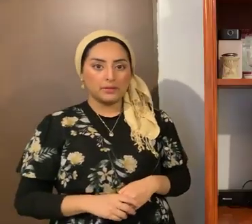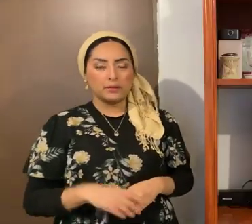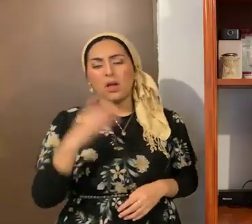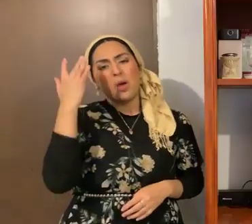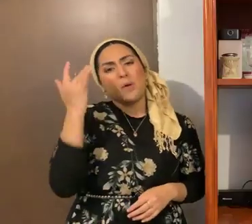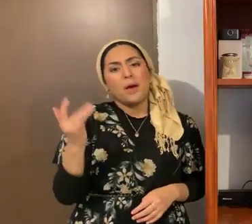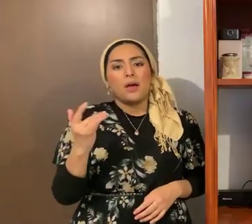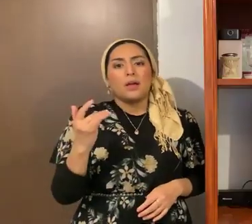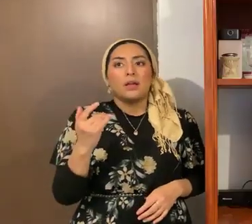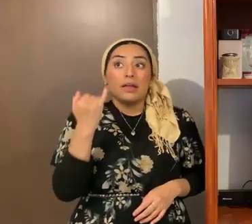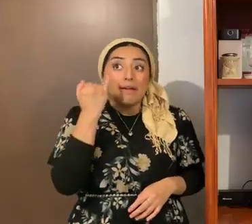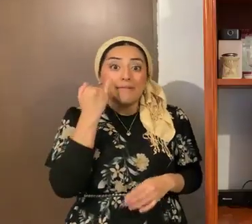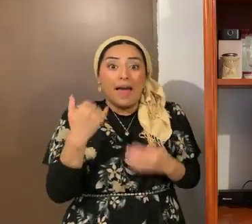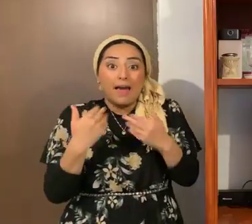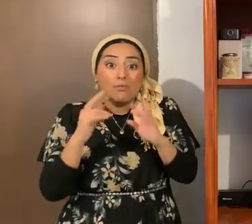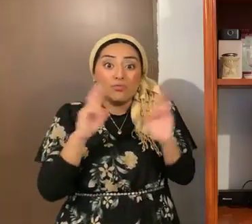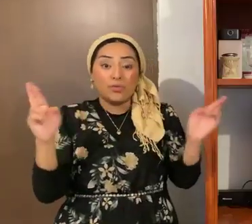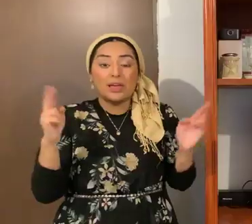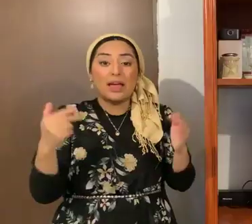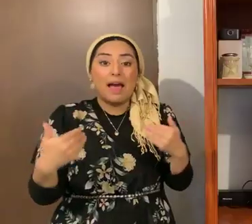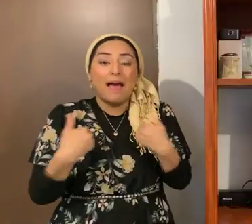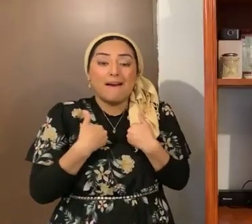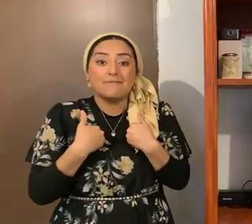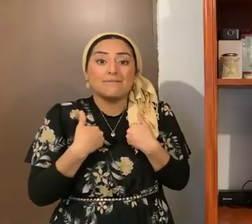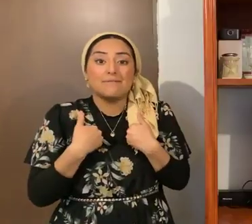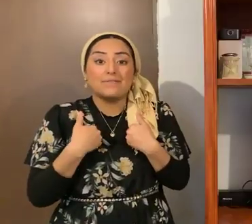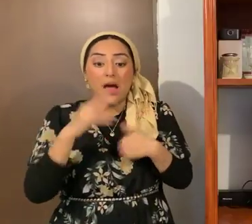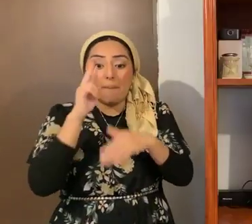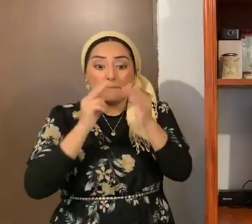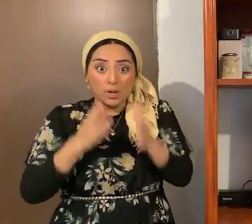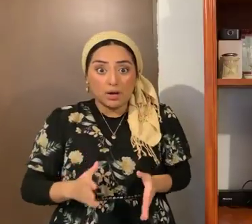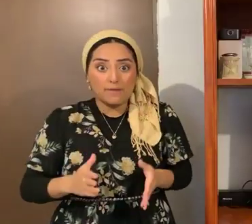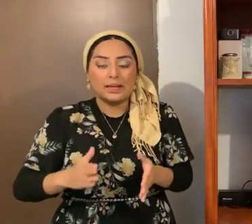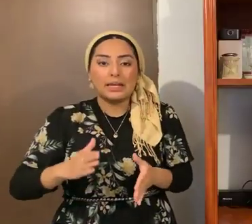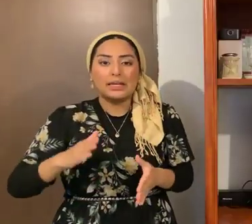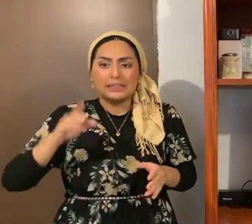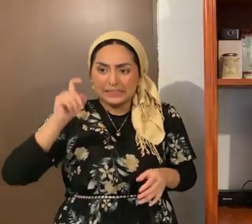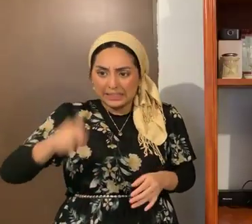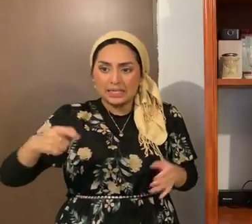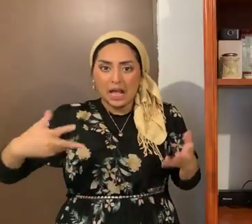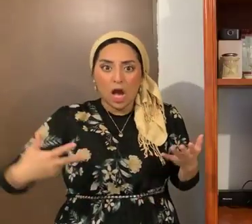Entonces, ¿por qué si había un profeta como Samuel necesitaban un rey?